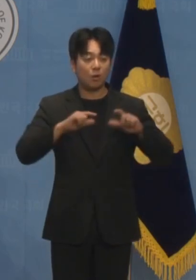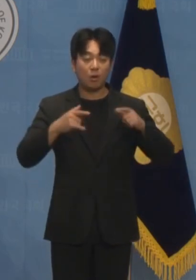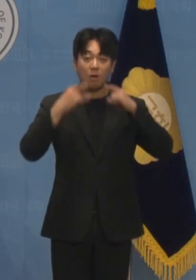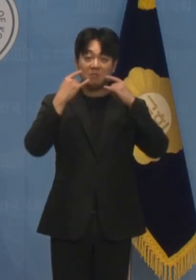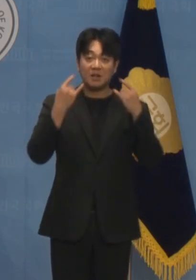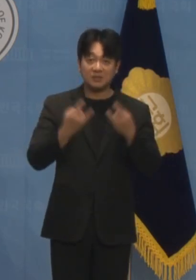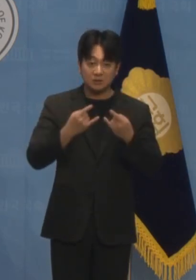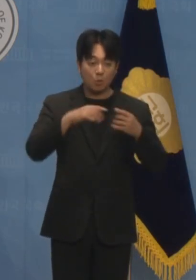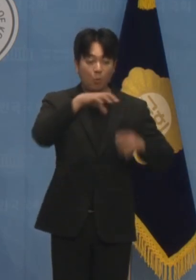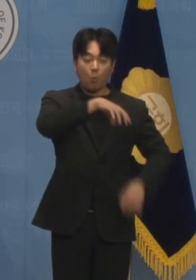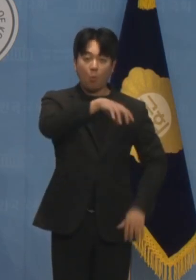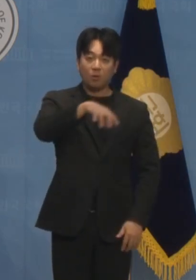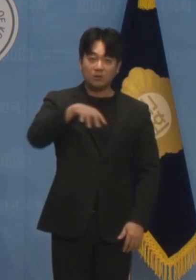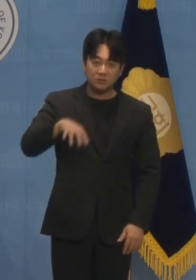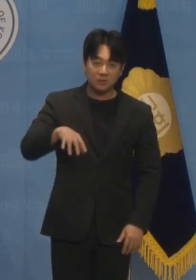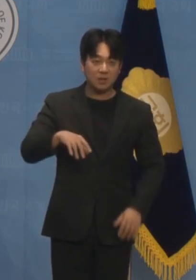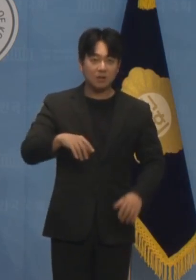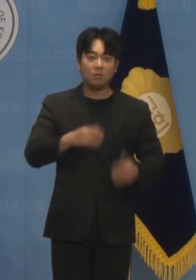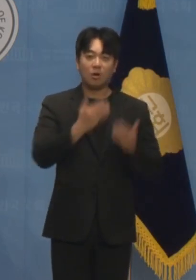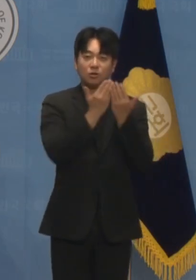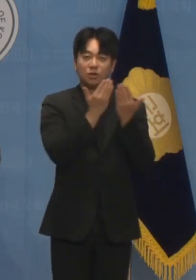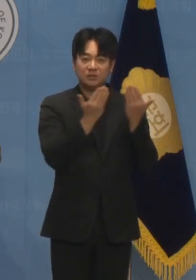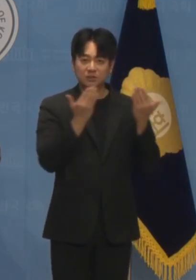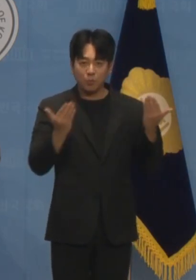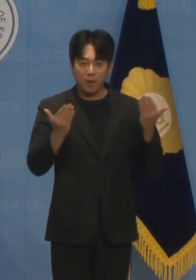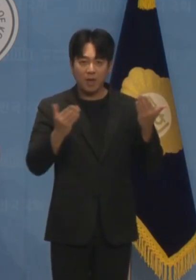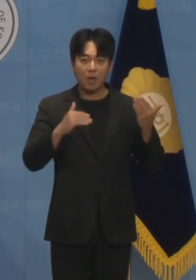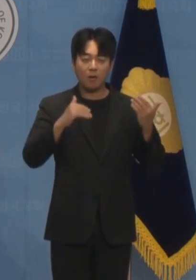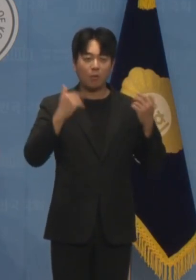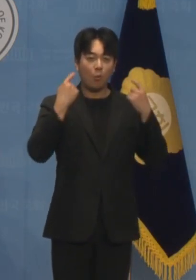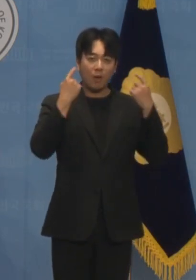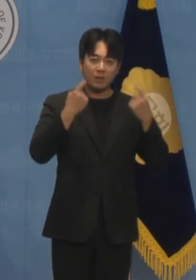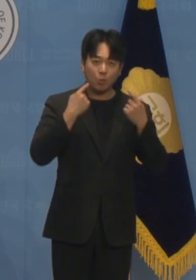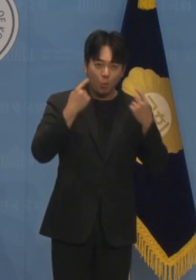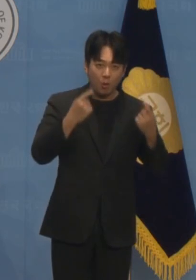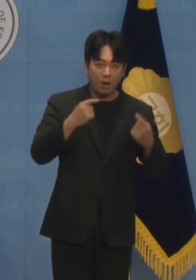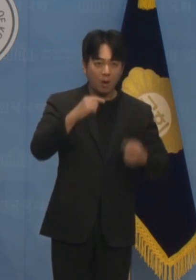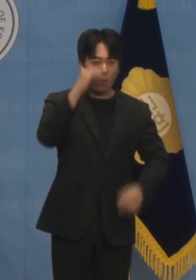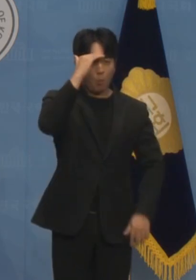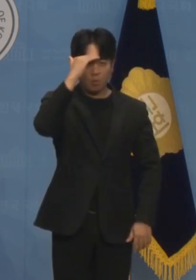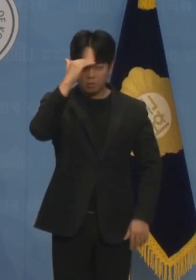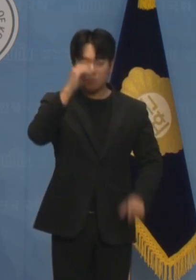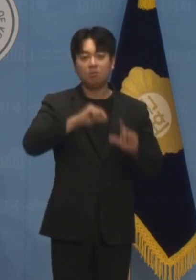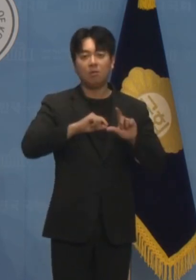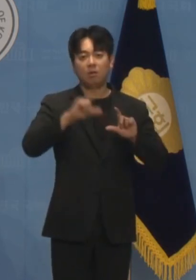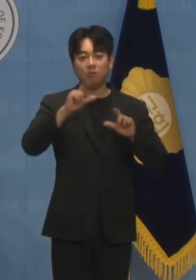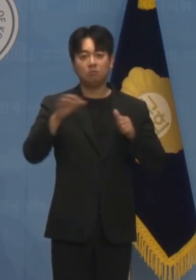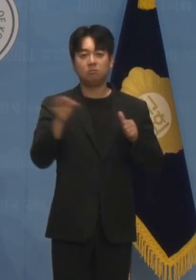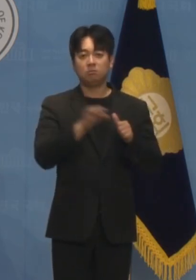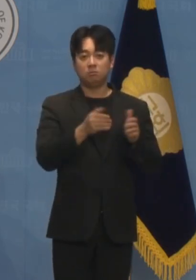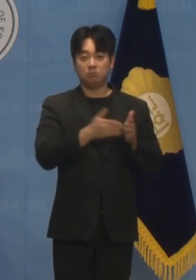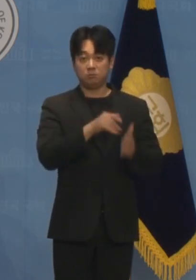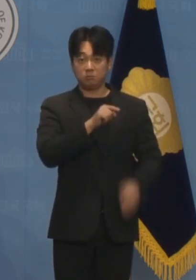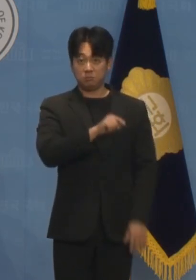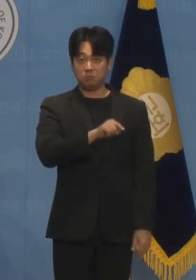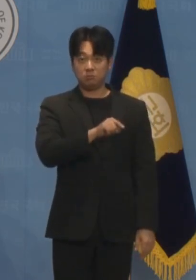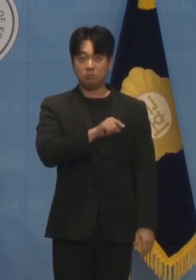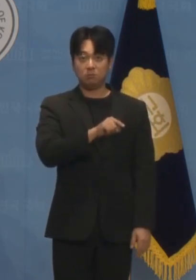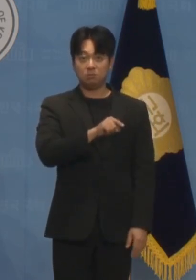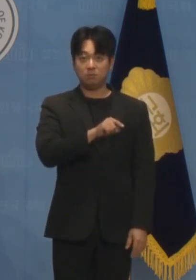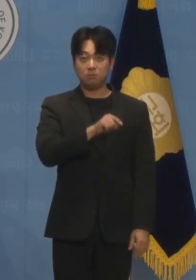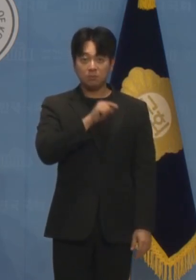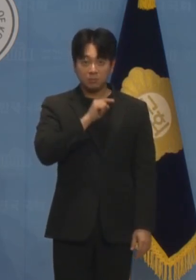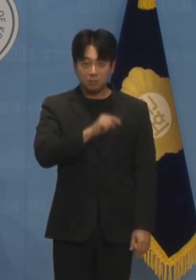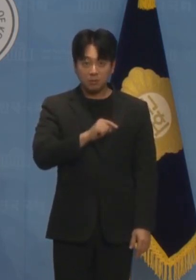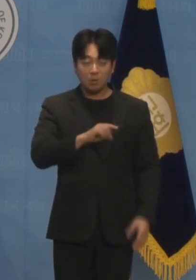방문, 케이팝 공연, 전시회 관람 등 관광 일정이 대부분이었습니다. 이경 회장은 참관단과